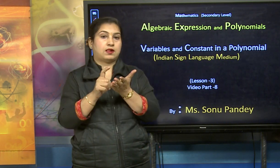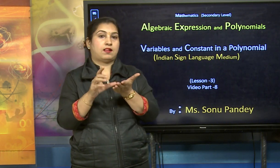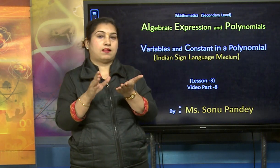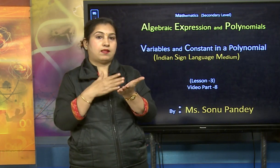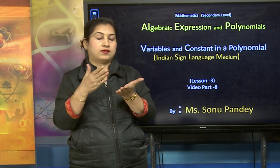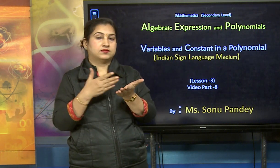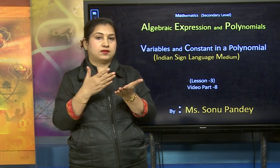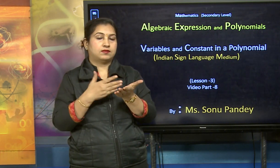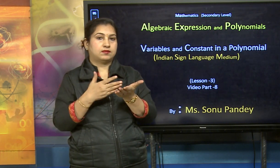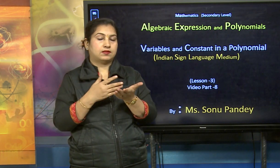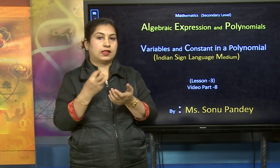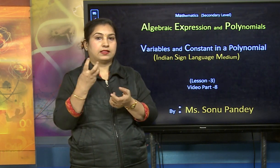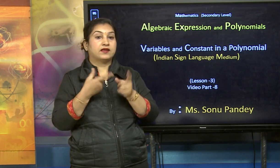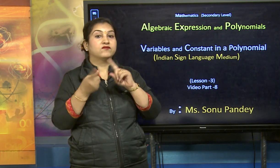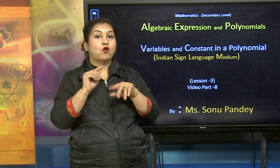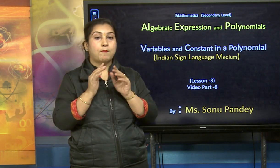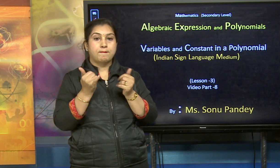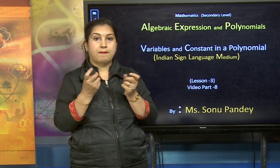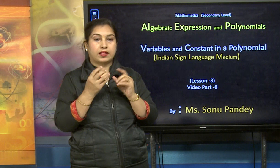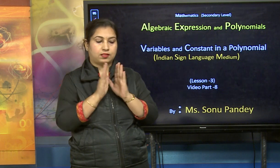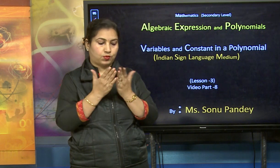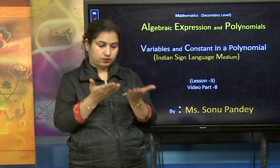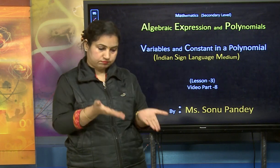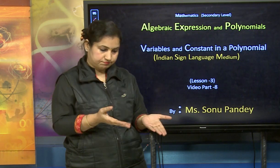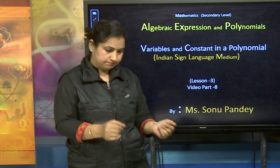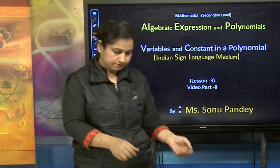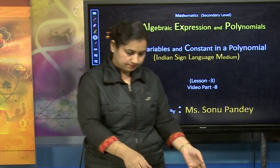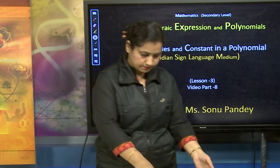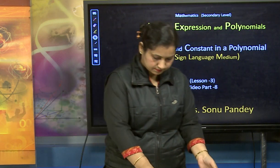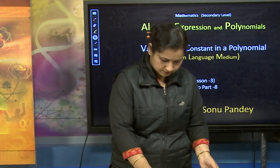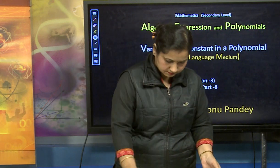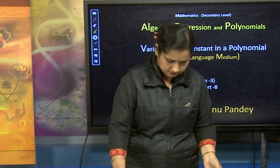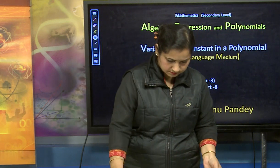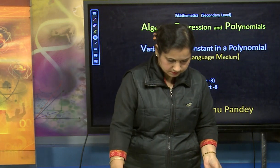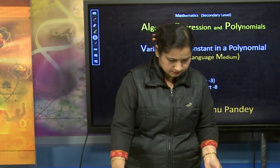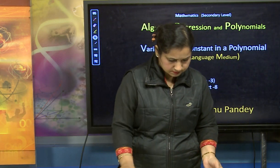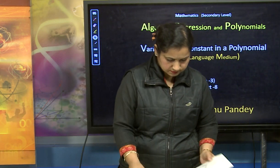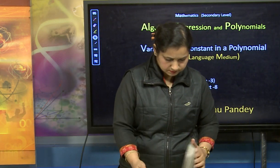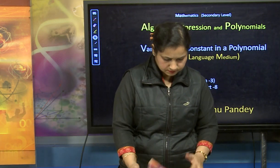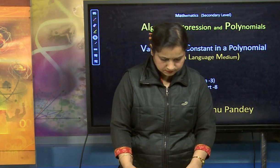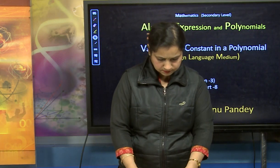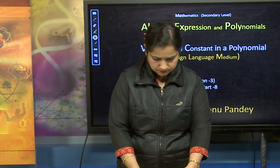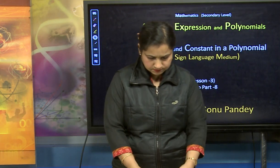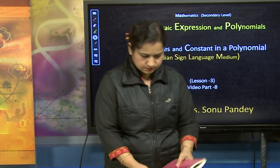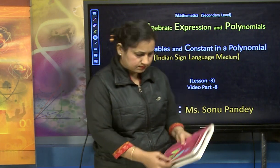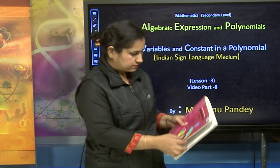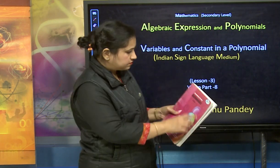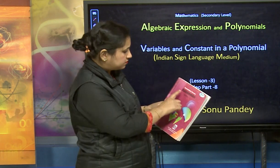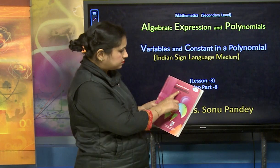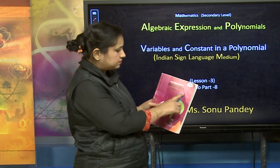है एक पाठ 3 गणित का यह देखिए यह हमारी गणित